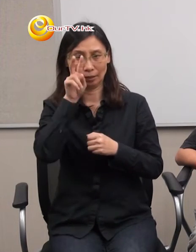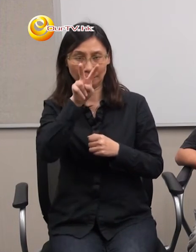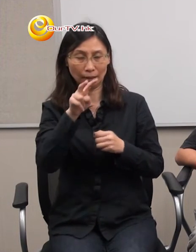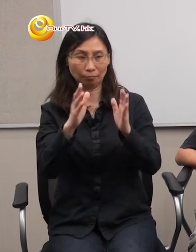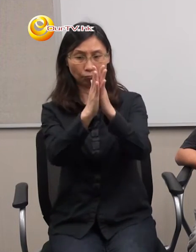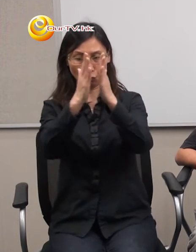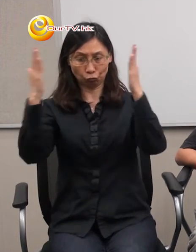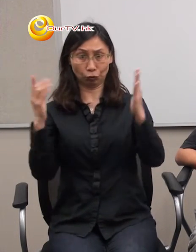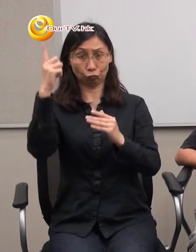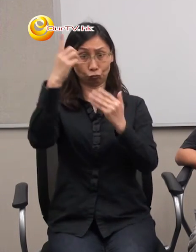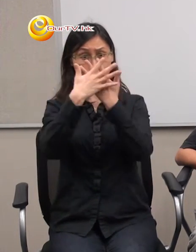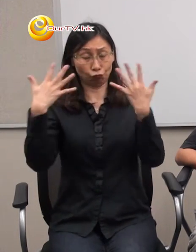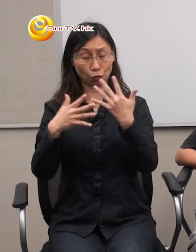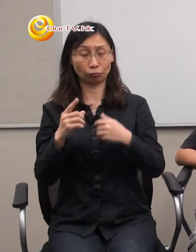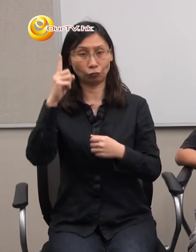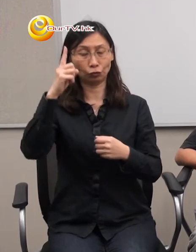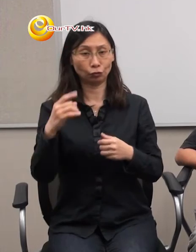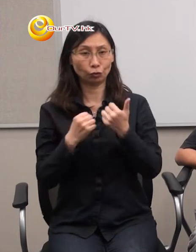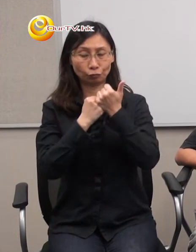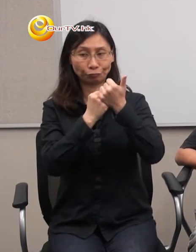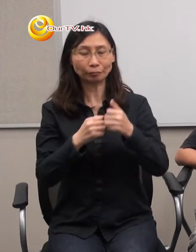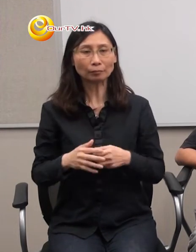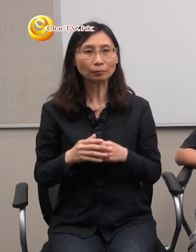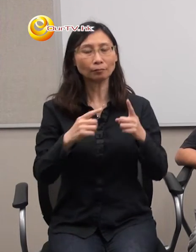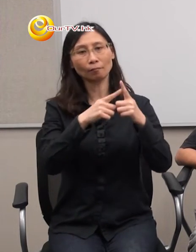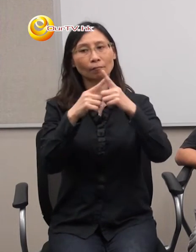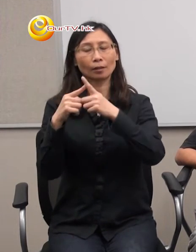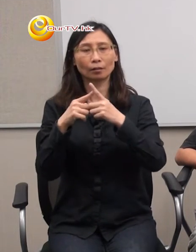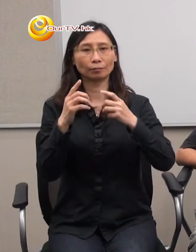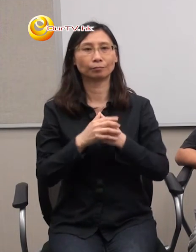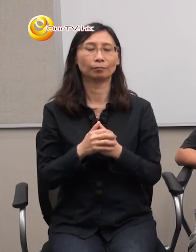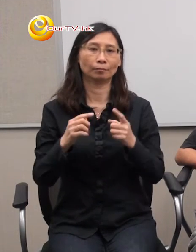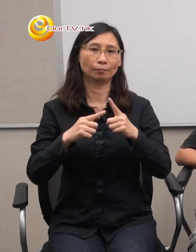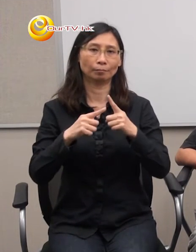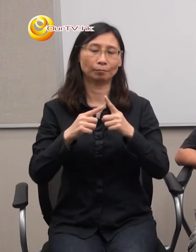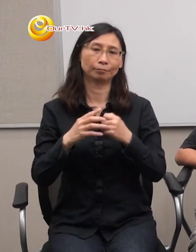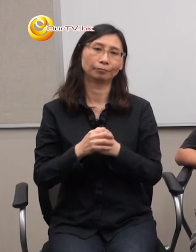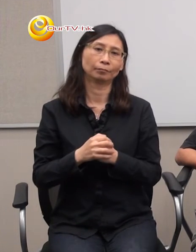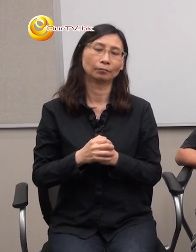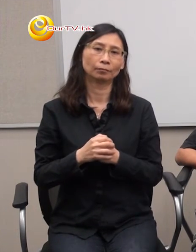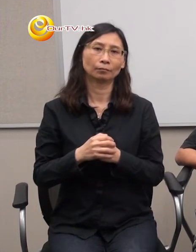睇，去支聯會社文聯又好，民陣個網又好，